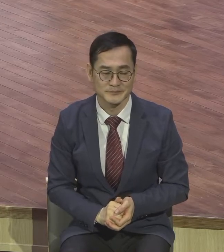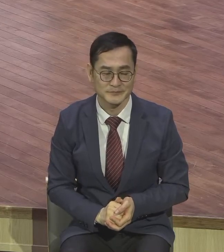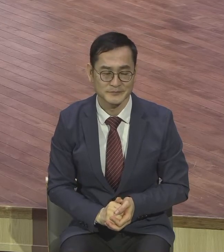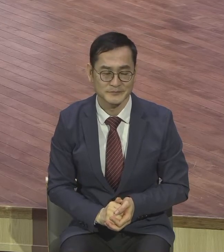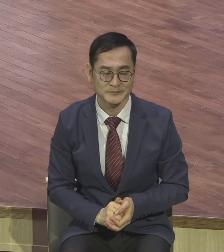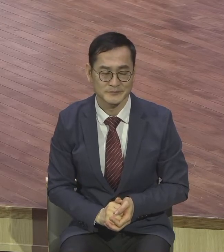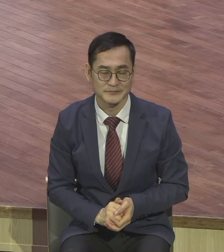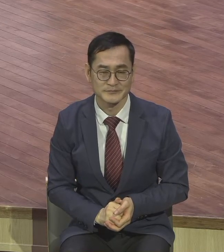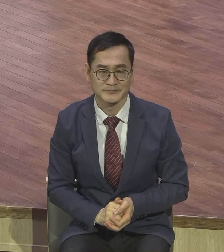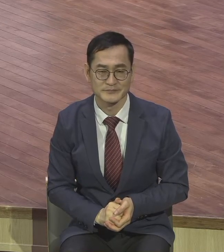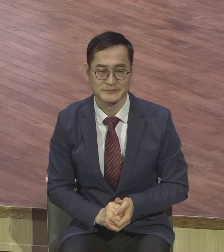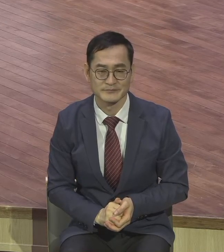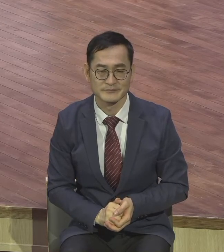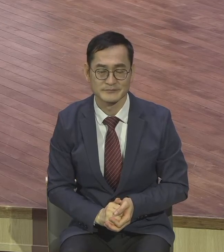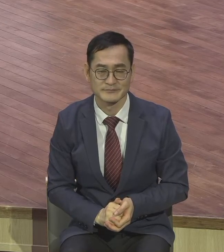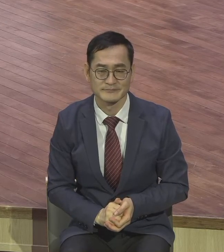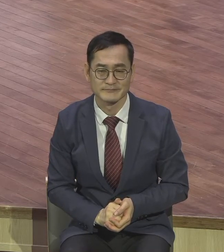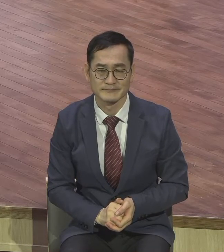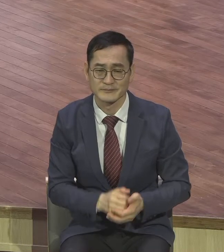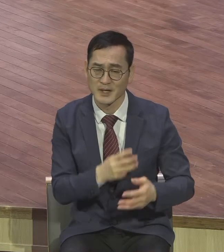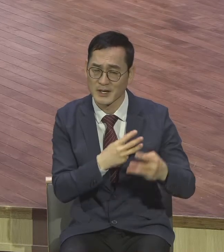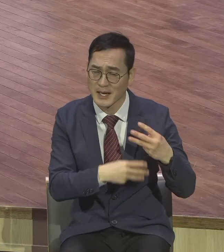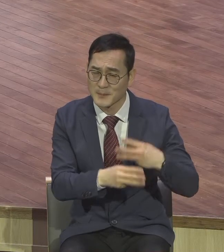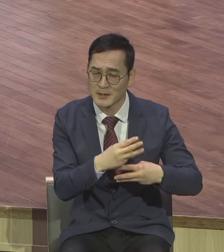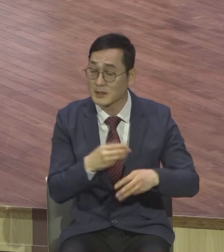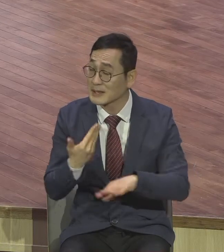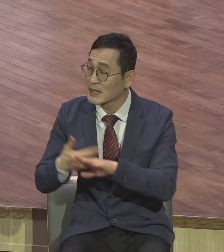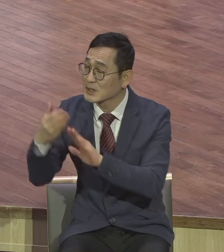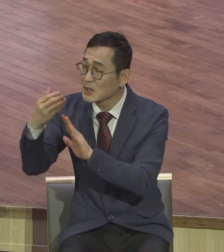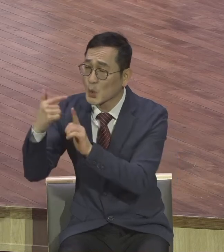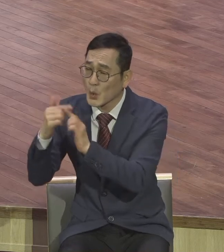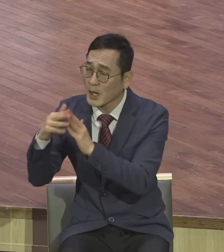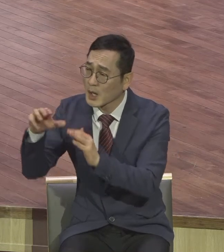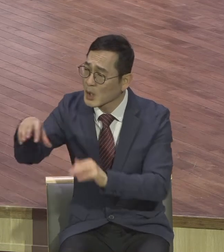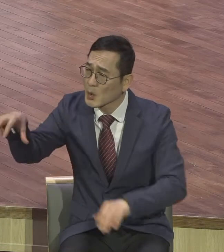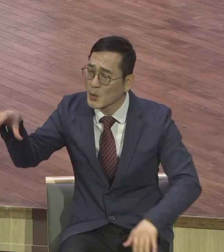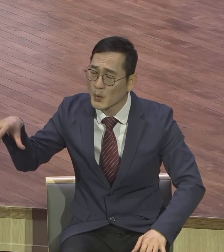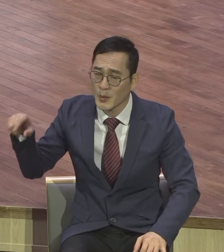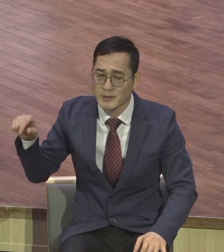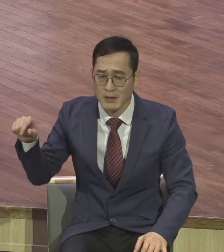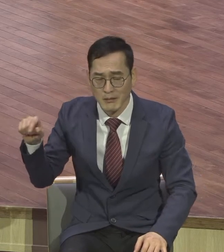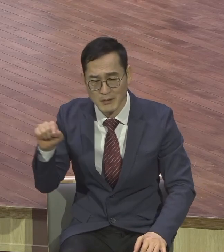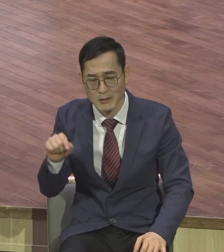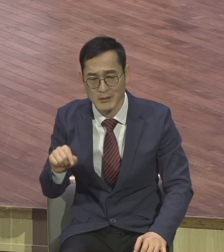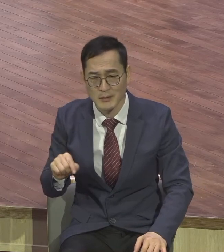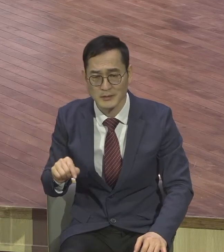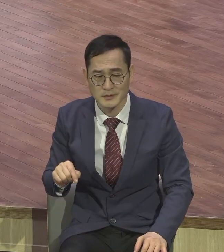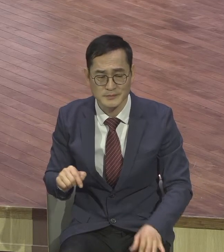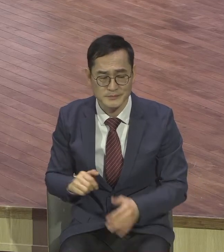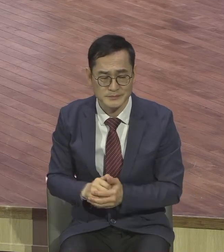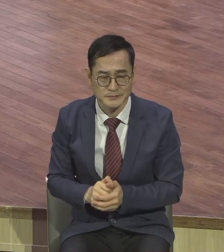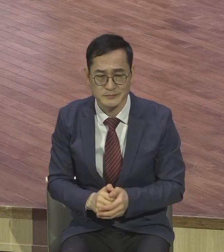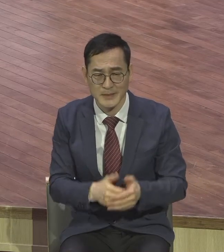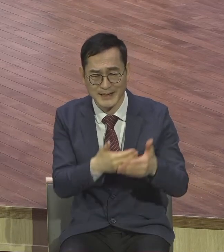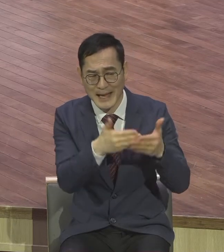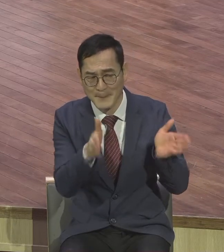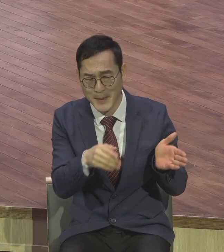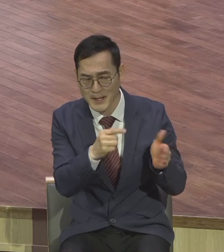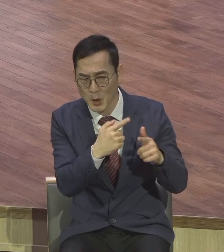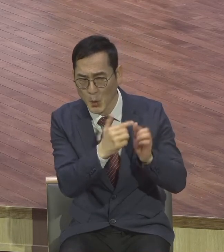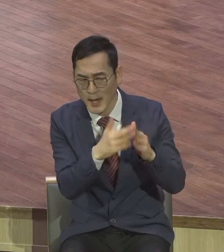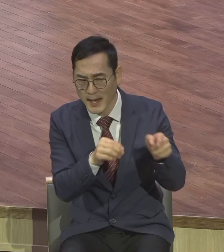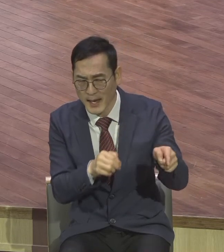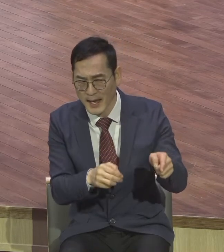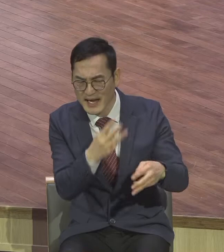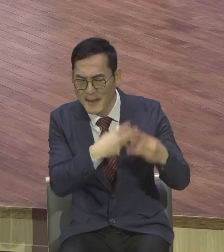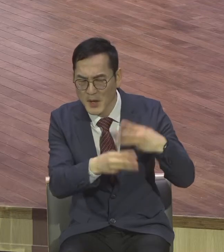뿐이에요. 그런데 지금 또 다른 교단에서는 이상하게 이 다랩방 교회는 랩노트 랩노트 안